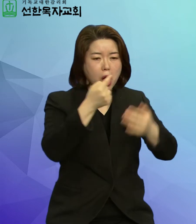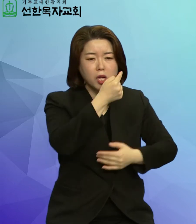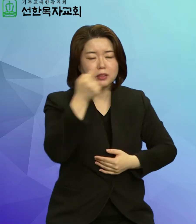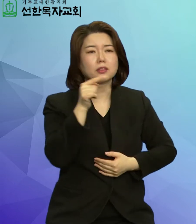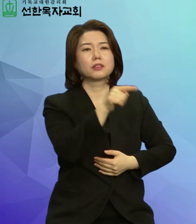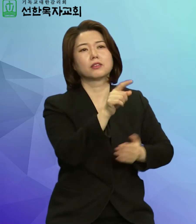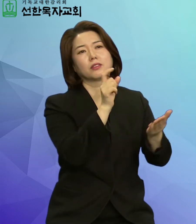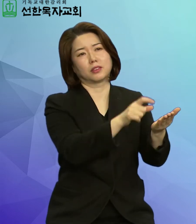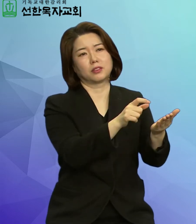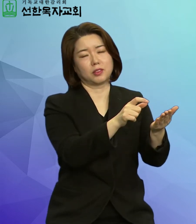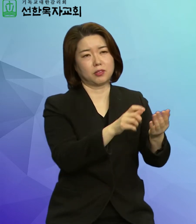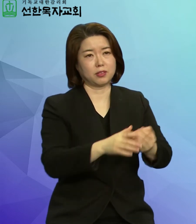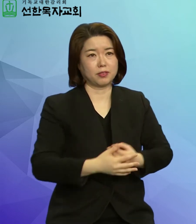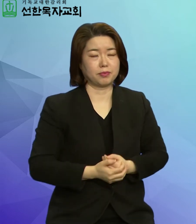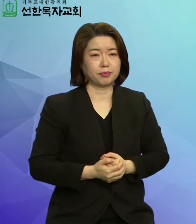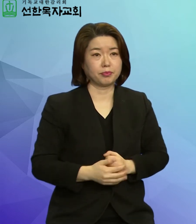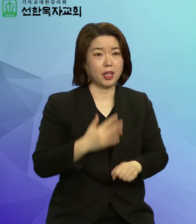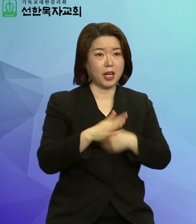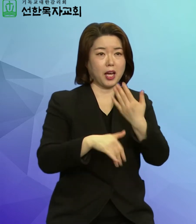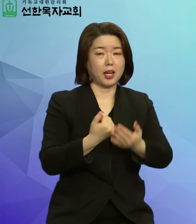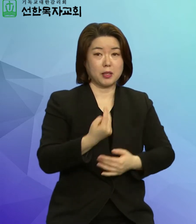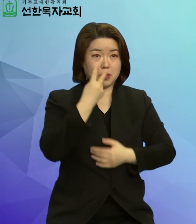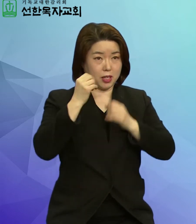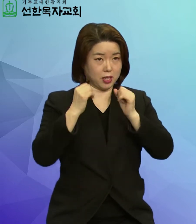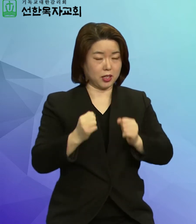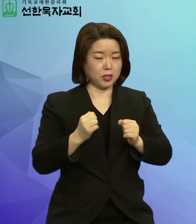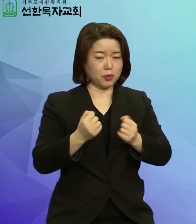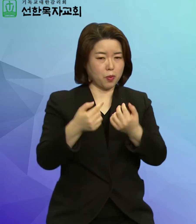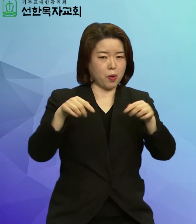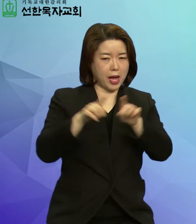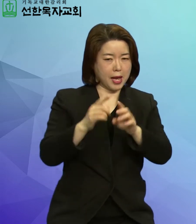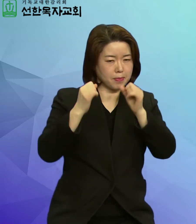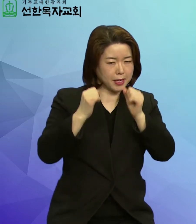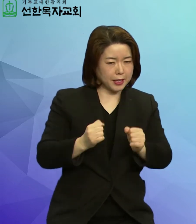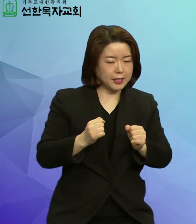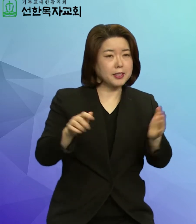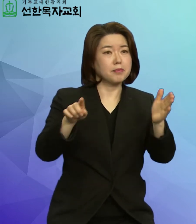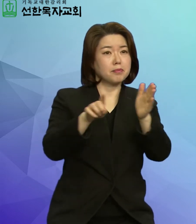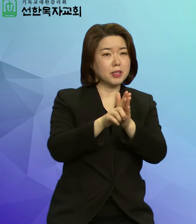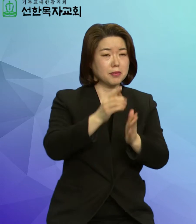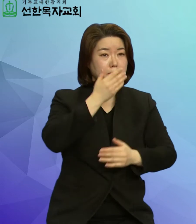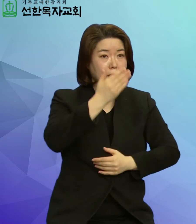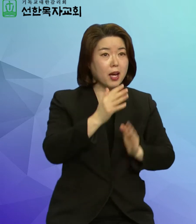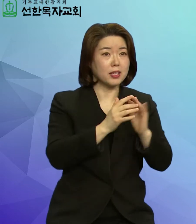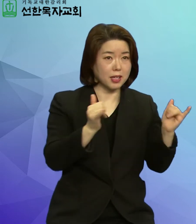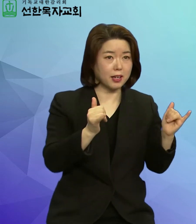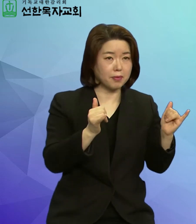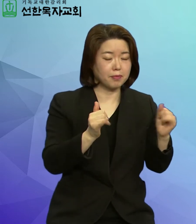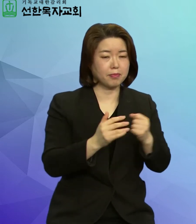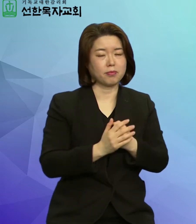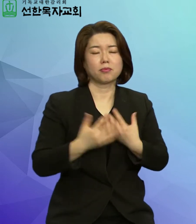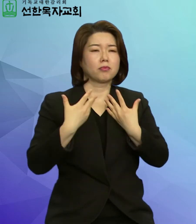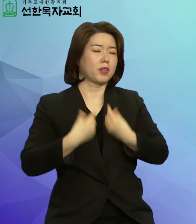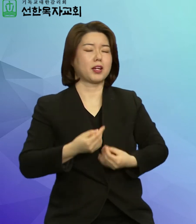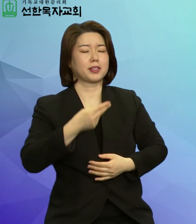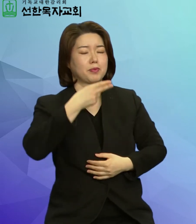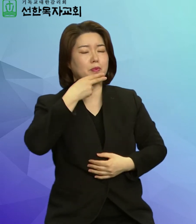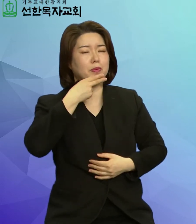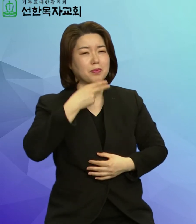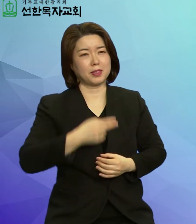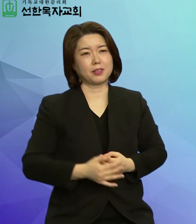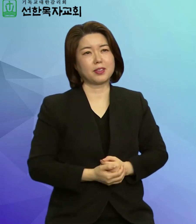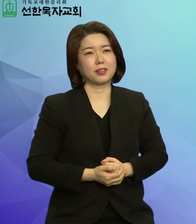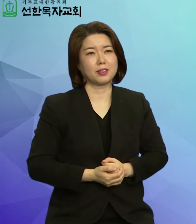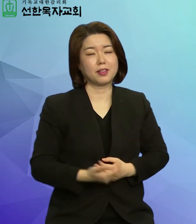믿었다는 확실한 증거입니다. 하나님이 살아계시고 함께 계시는 것이 믿어진 사람은